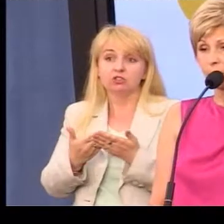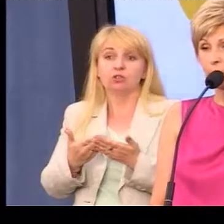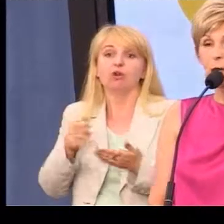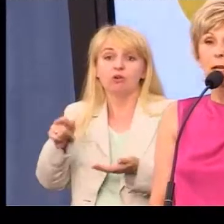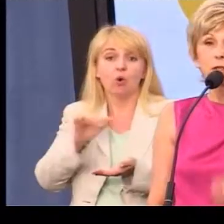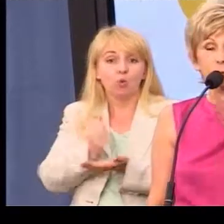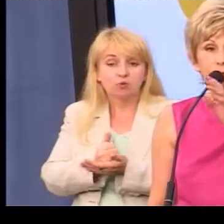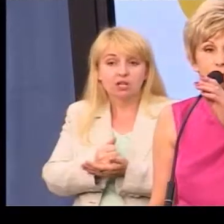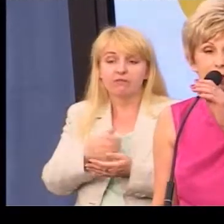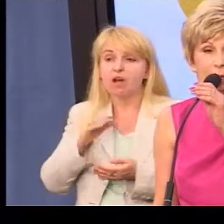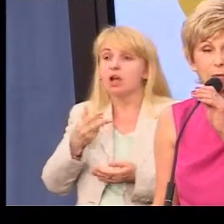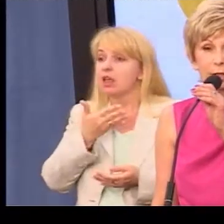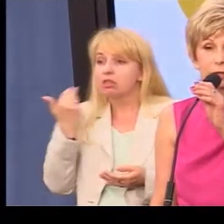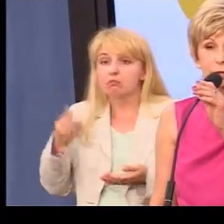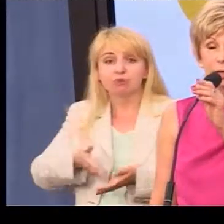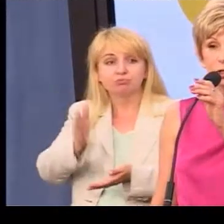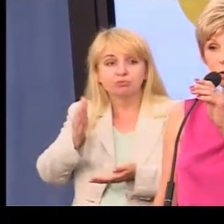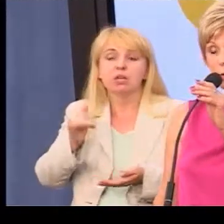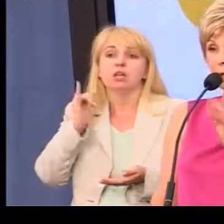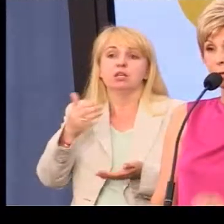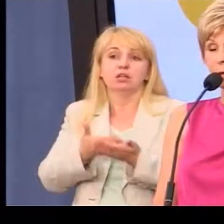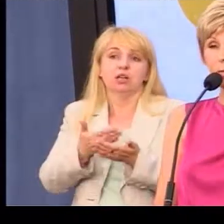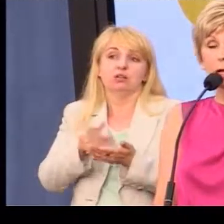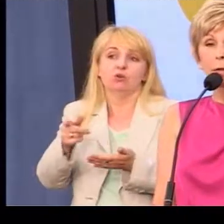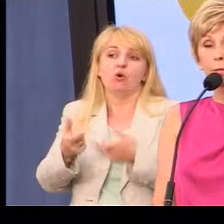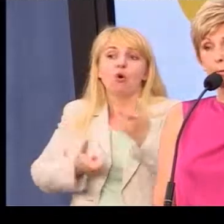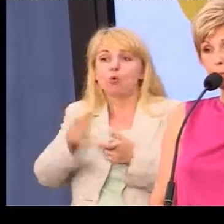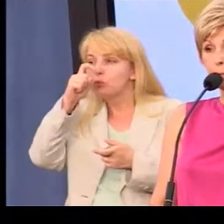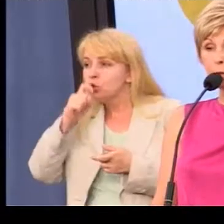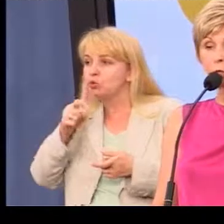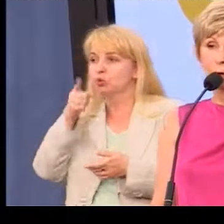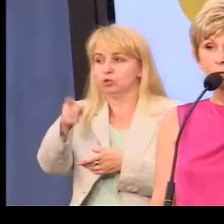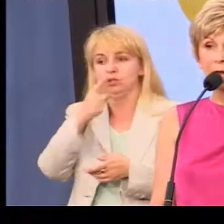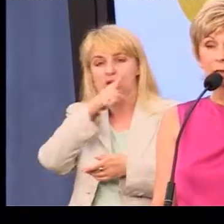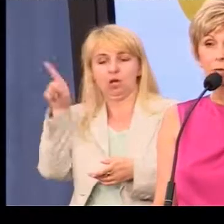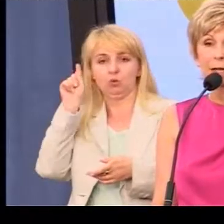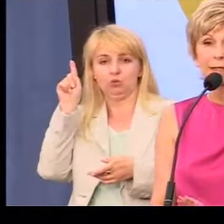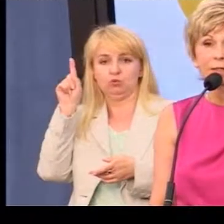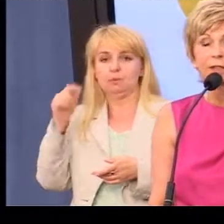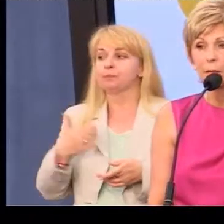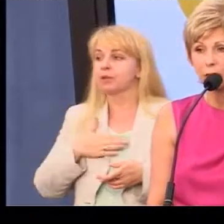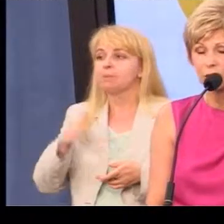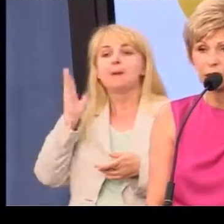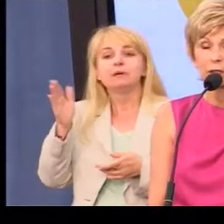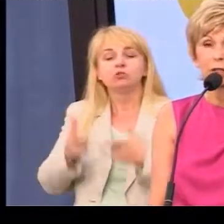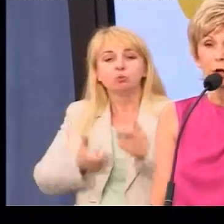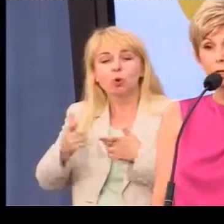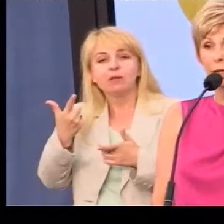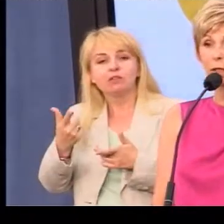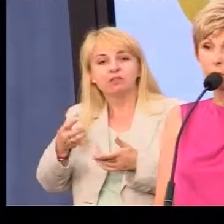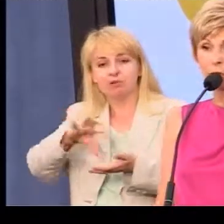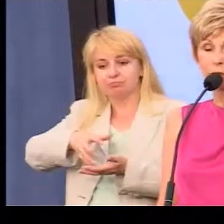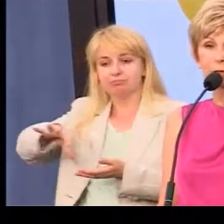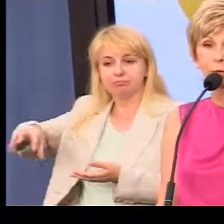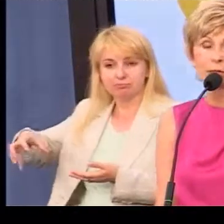pacjentom. Czym będziemy się zajmować w naszej ustawie? Będą dwa obszary, obszar stricte medyczny i